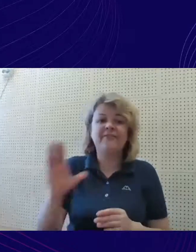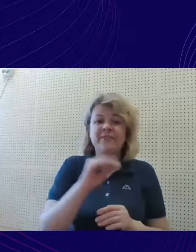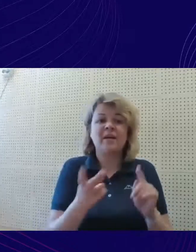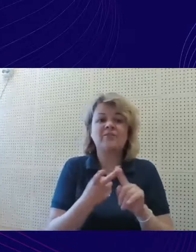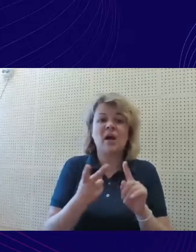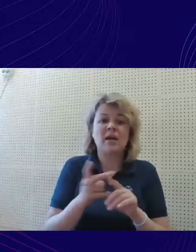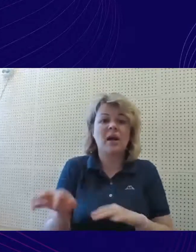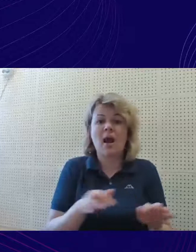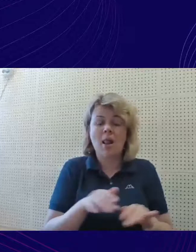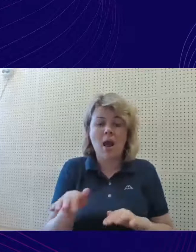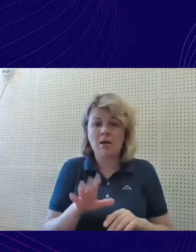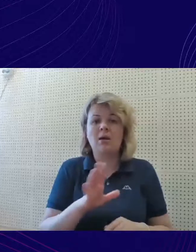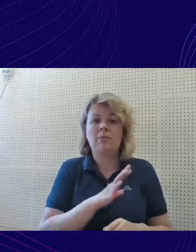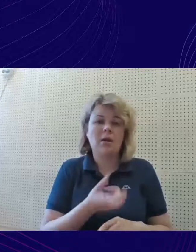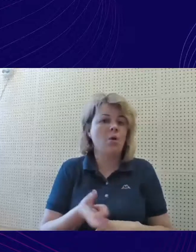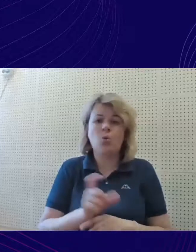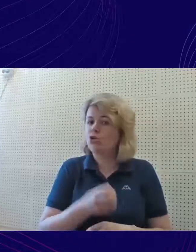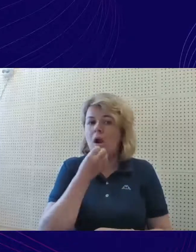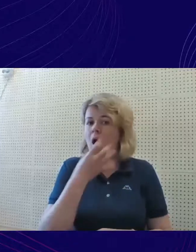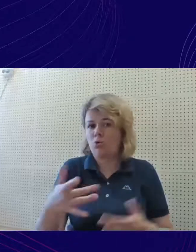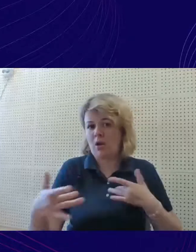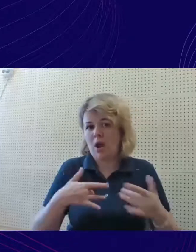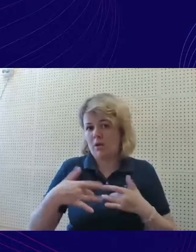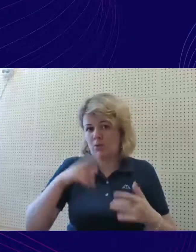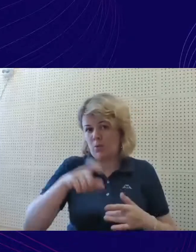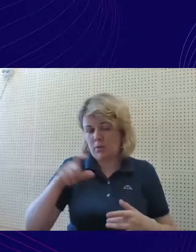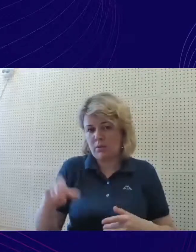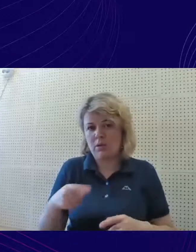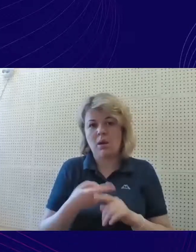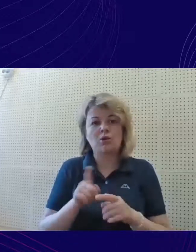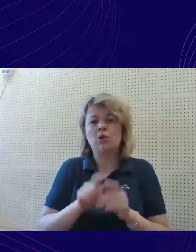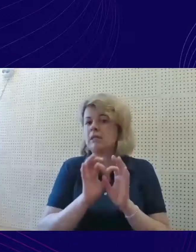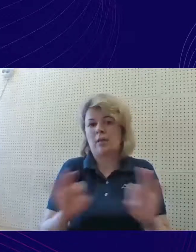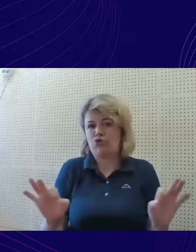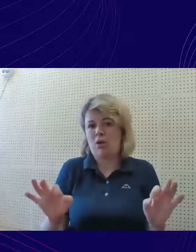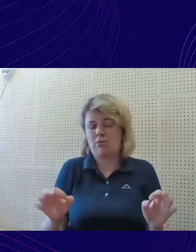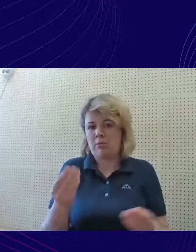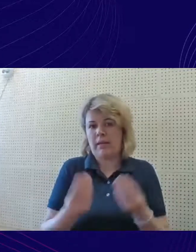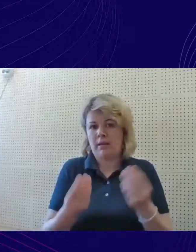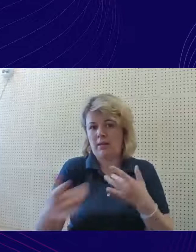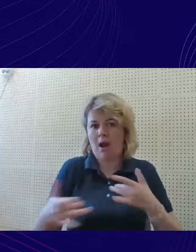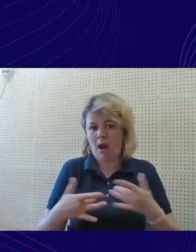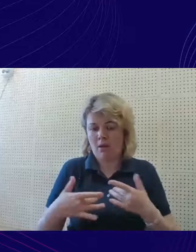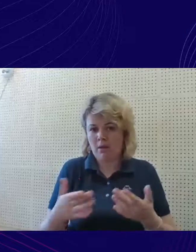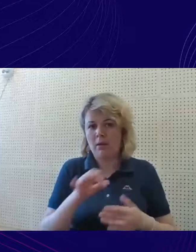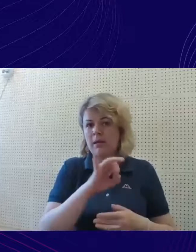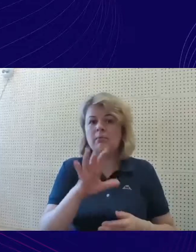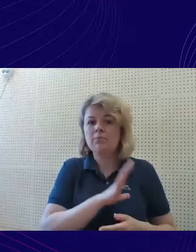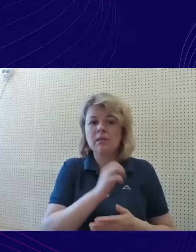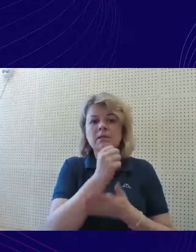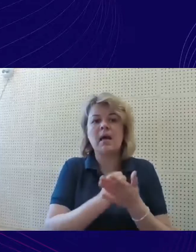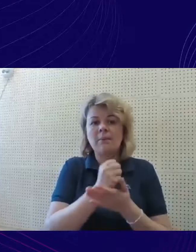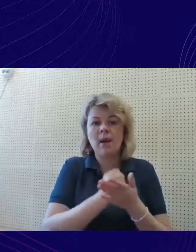ролях были очень хорошие артисты, которые замечательно играли. И был запас